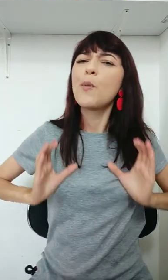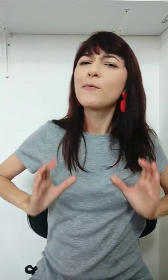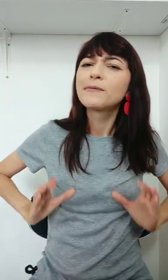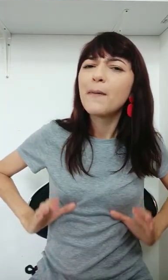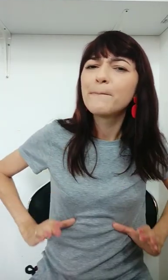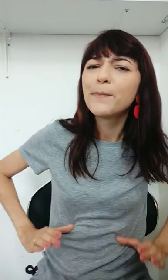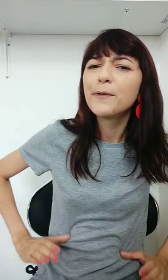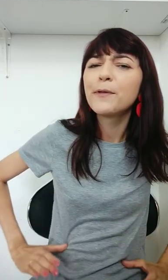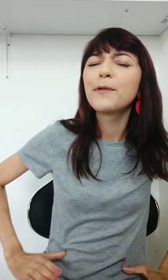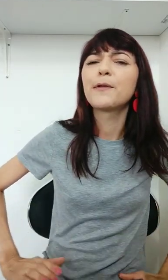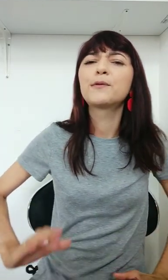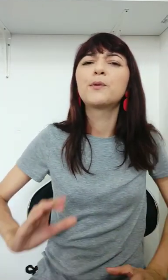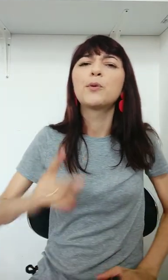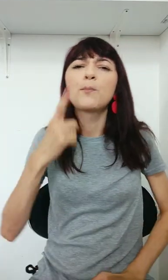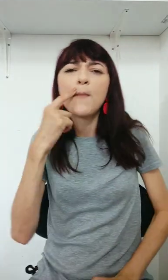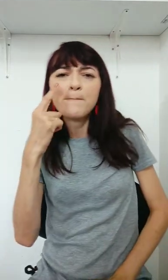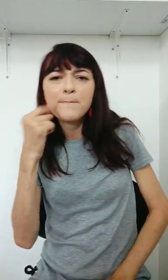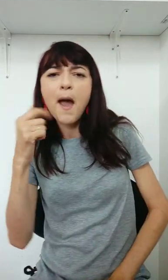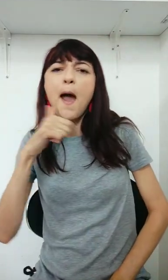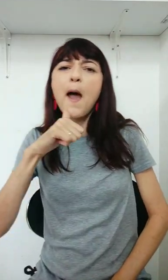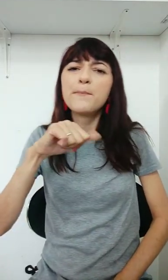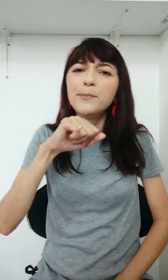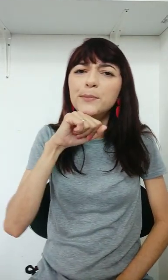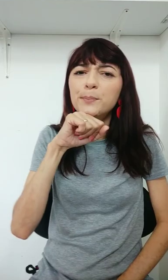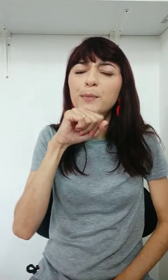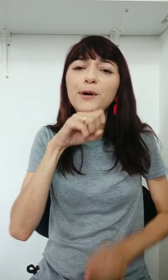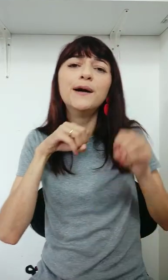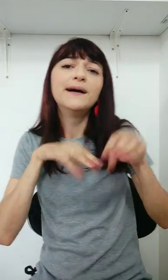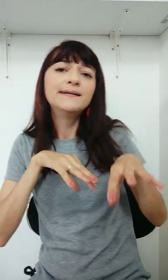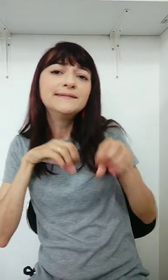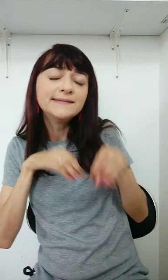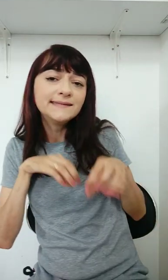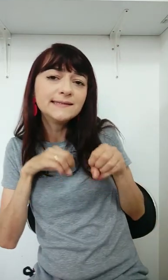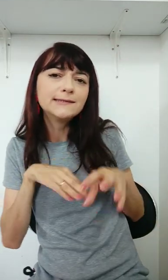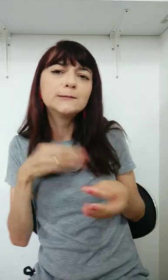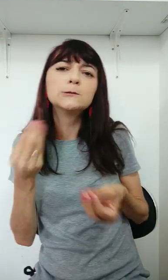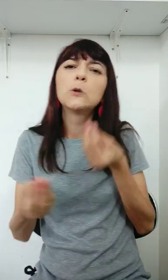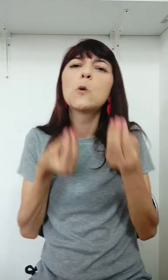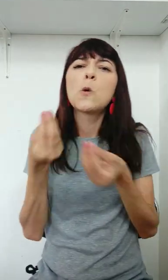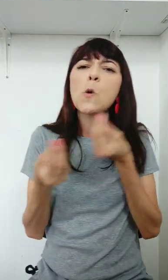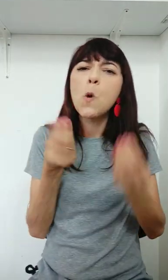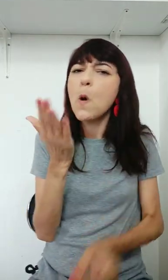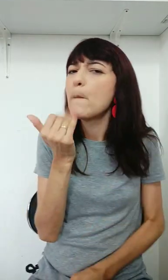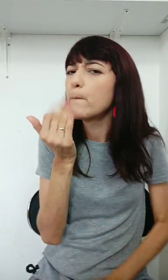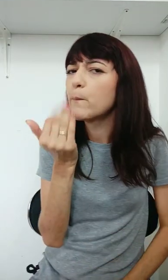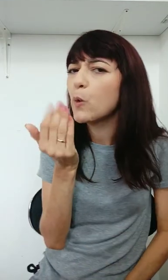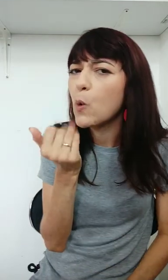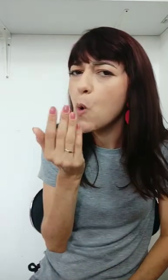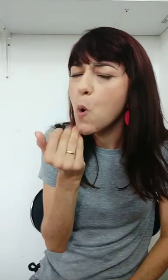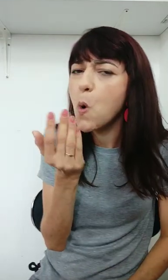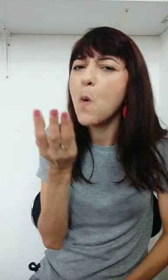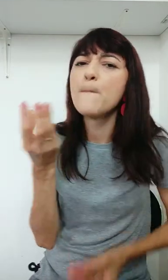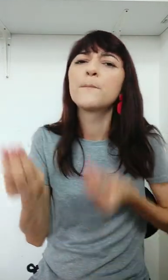e a gente passa sempre para esse bebê, né, costumes, comportamentos, hábitos dos pais, né? Os